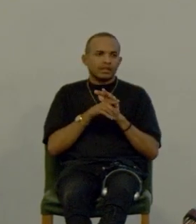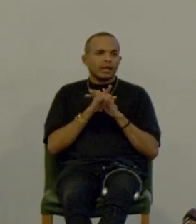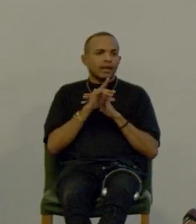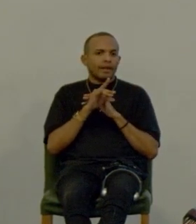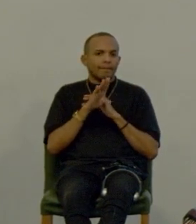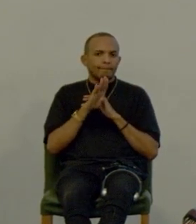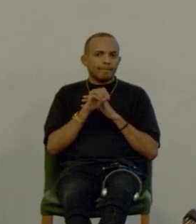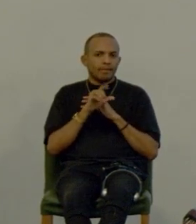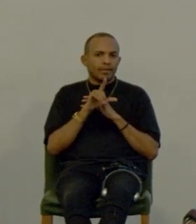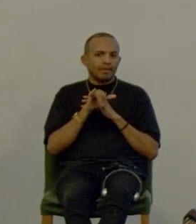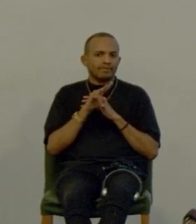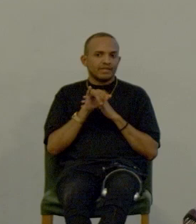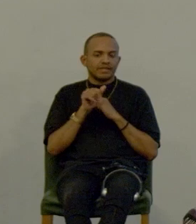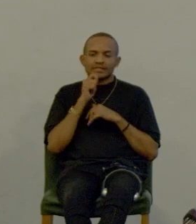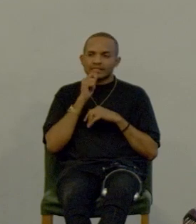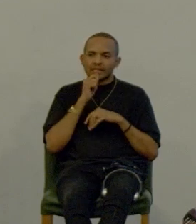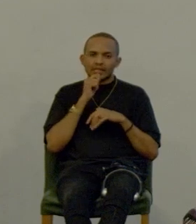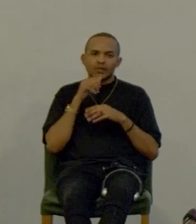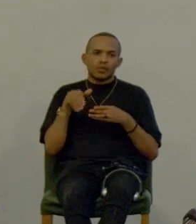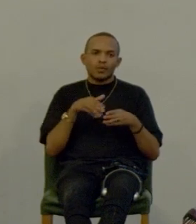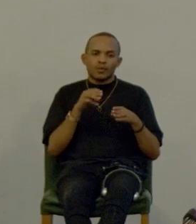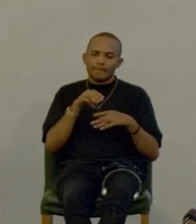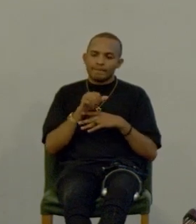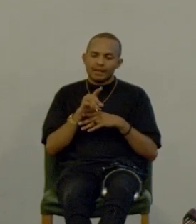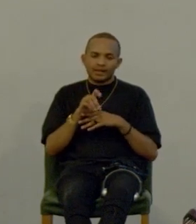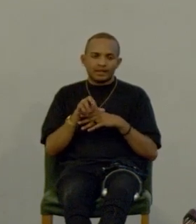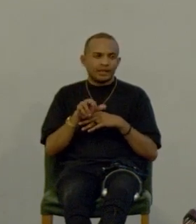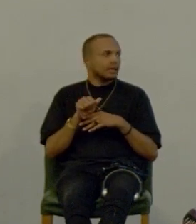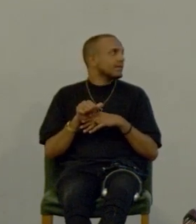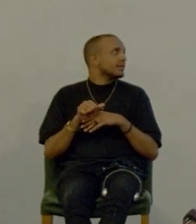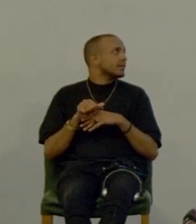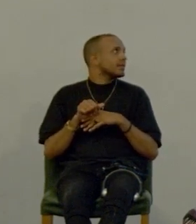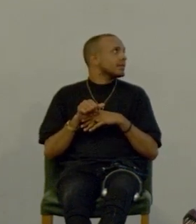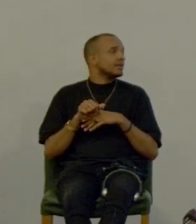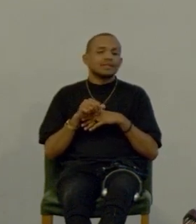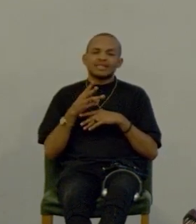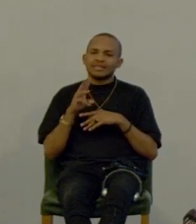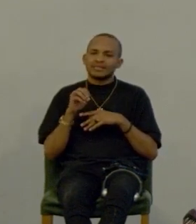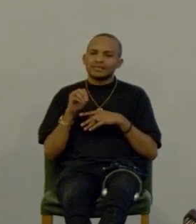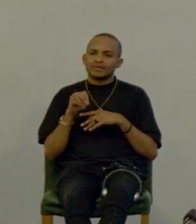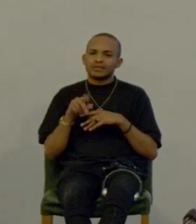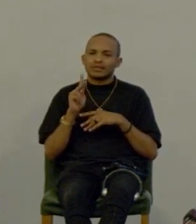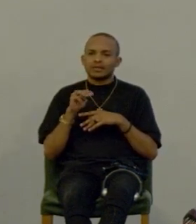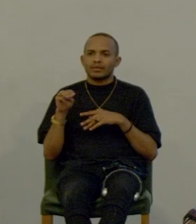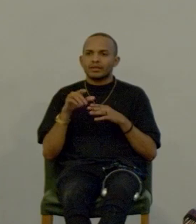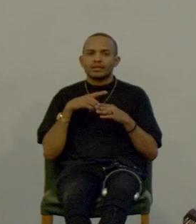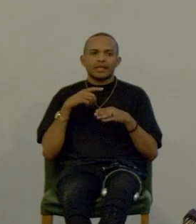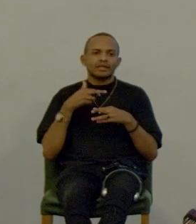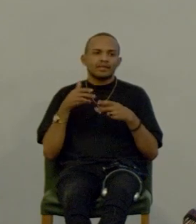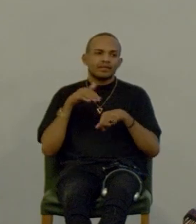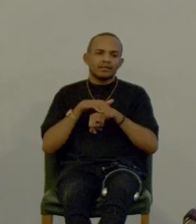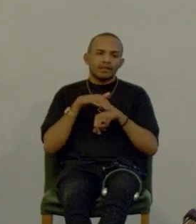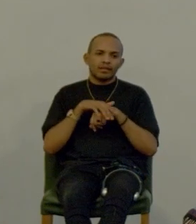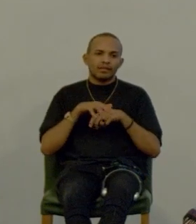pelas cachoeiras do Rio Madeira. Aquele rio que eu mostrei para vocês, que tem um trecho de 350 quilômetros, que tem muitas corredeiras. A estrada de